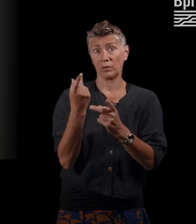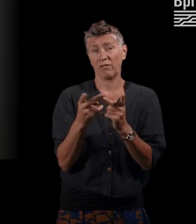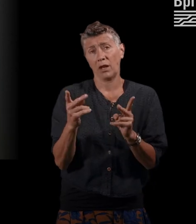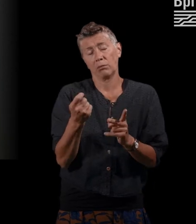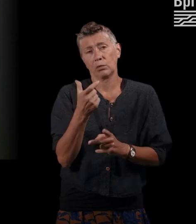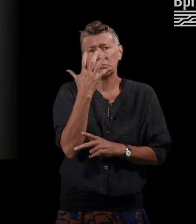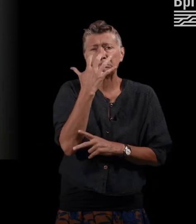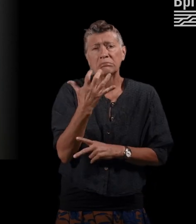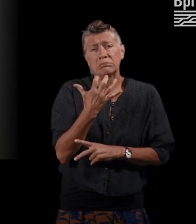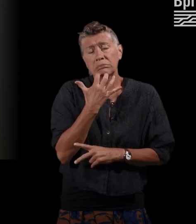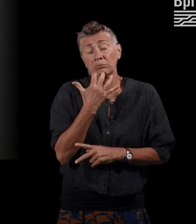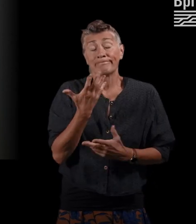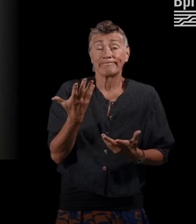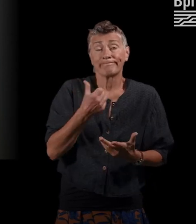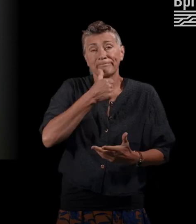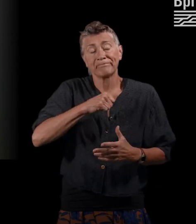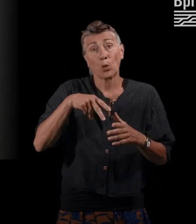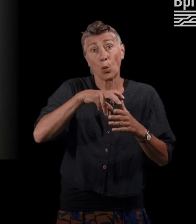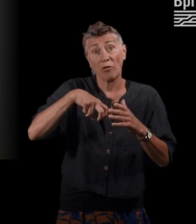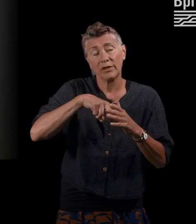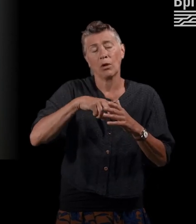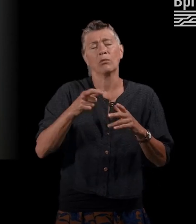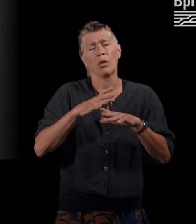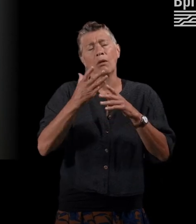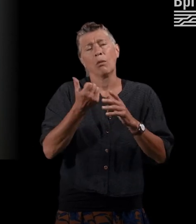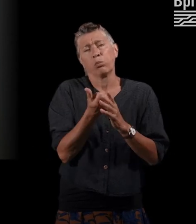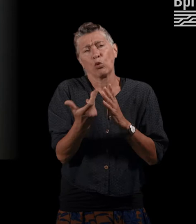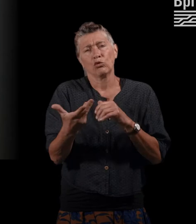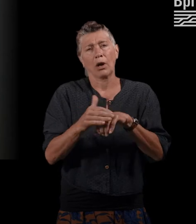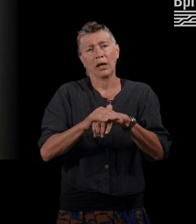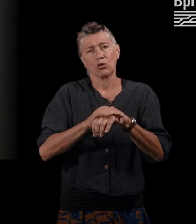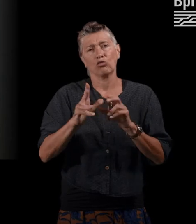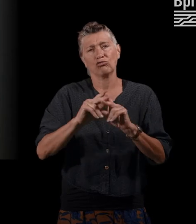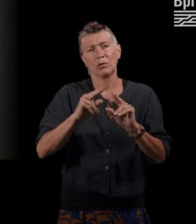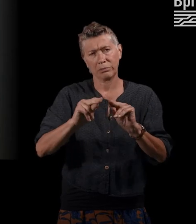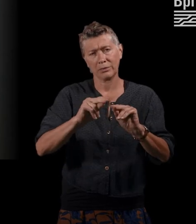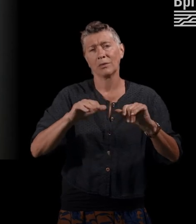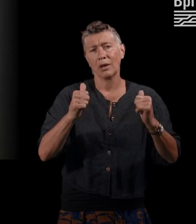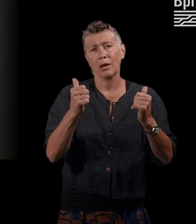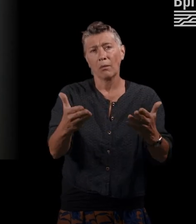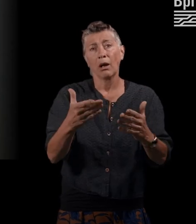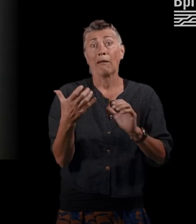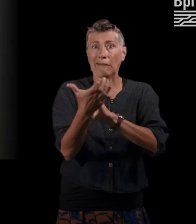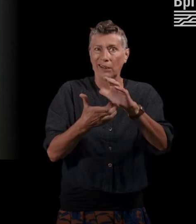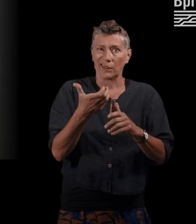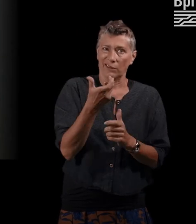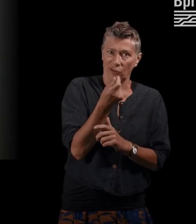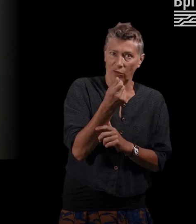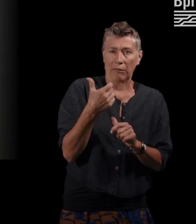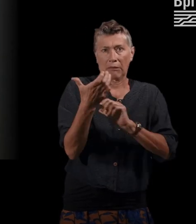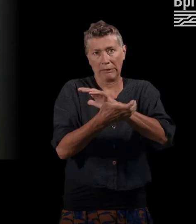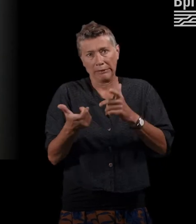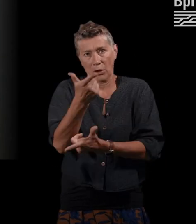peu tristes parce que, bon, à cause du confinement, mais pas seulement, pour beaucoup d'autres raisons sur lesquelles peut-être on reviendra, la